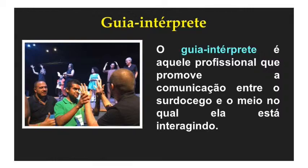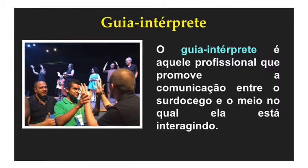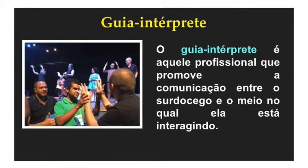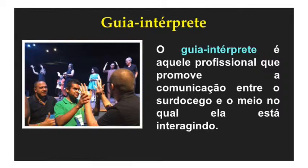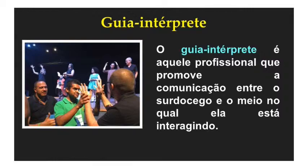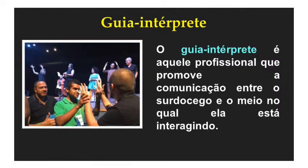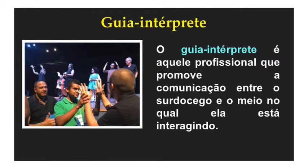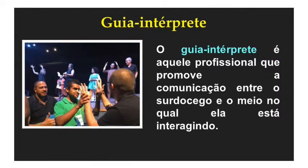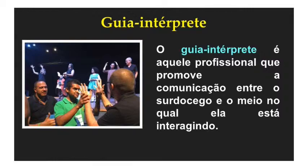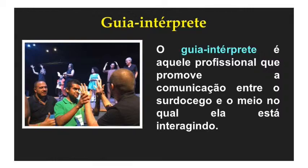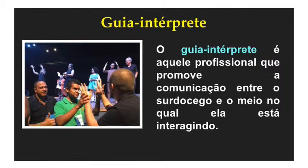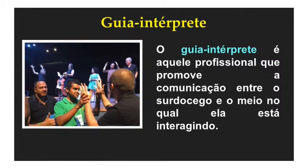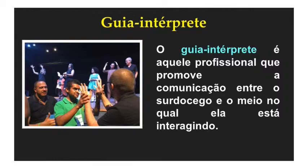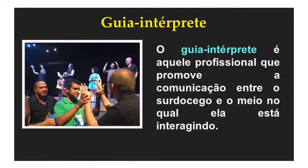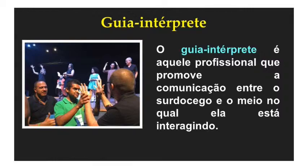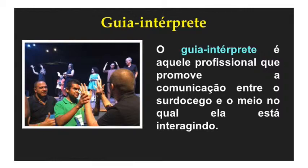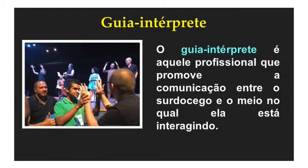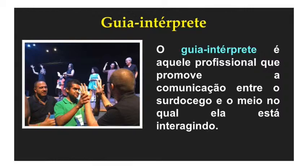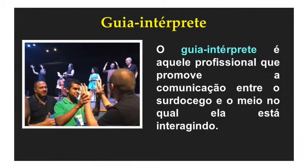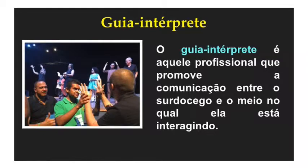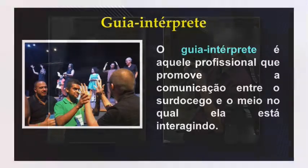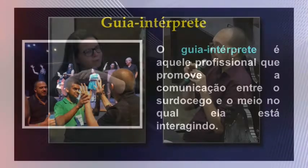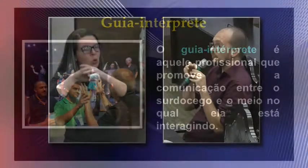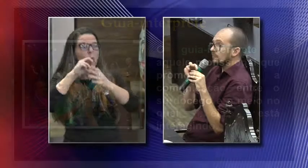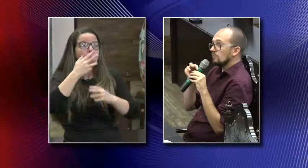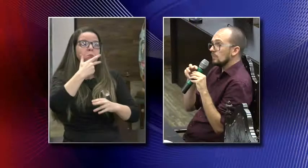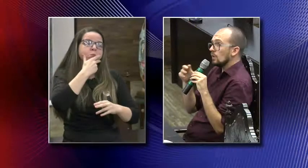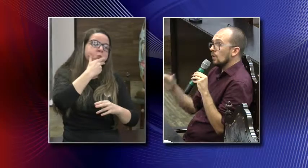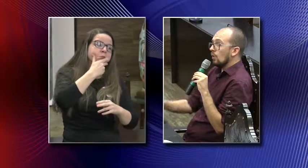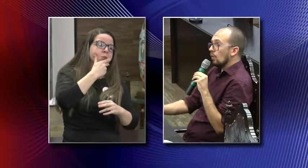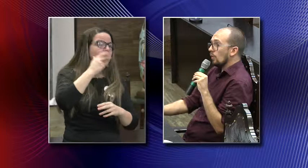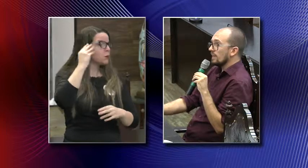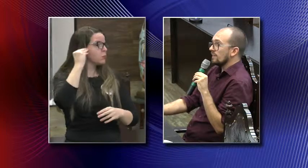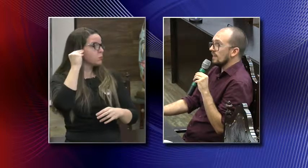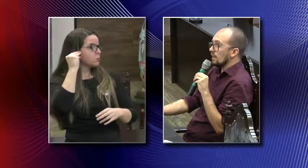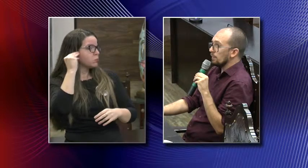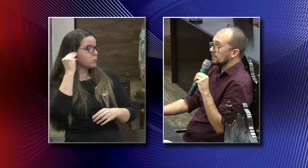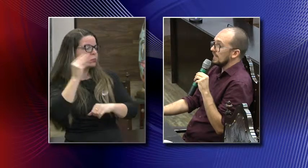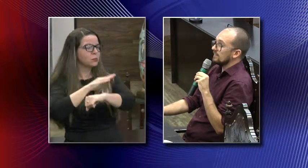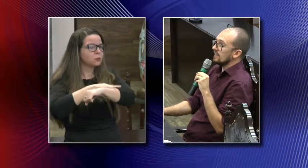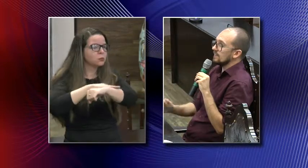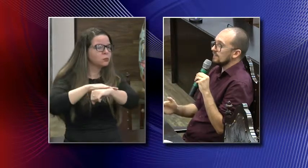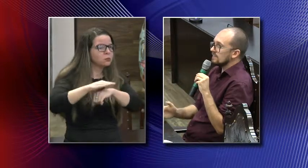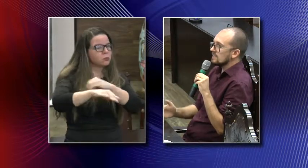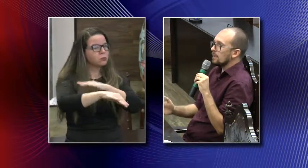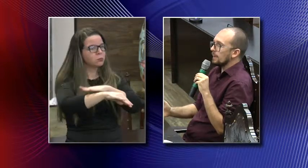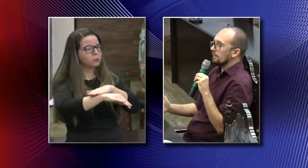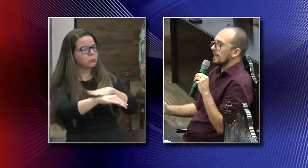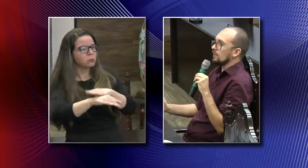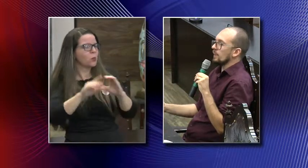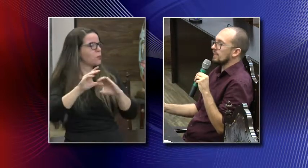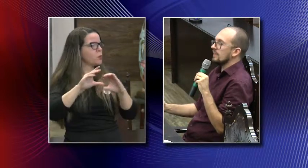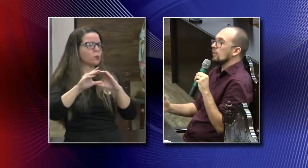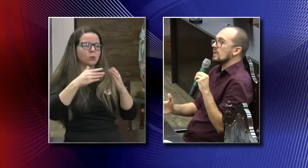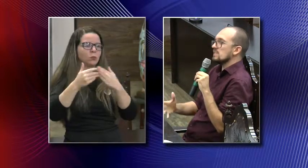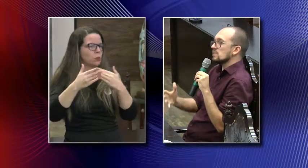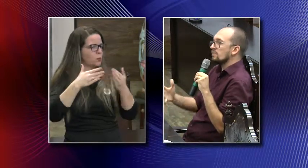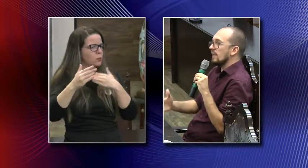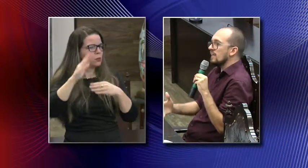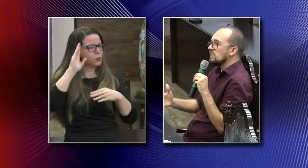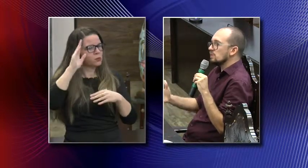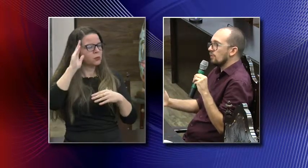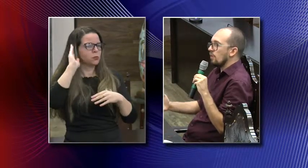serve um público específico, que é o público surdo. O guia-intérprete, ele tem que estar preparado para lidar com